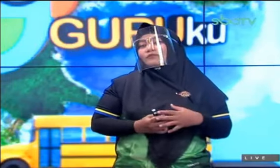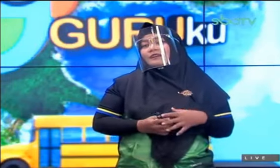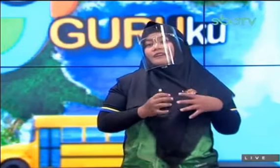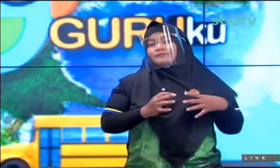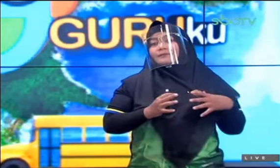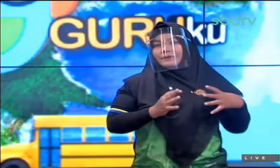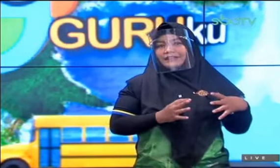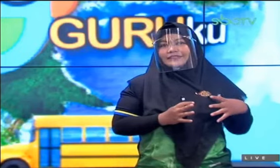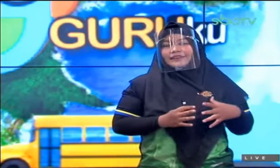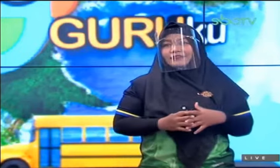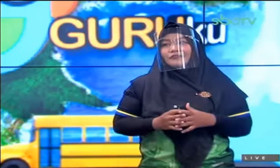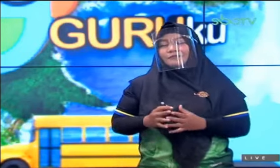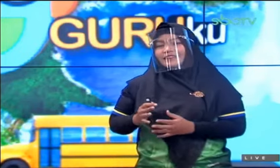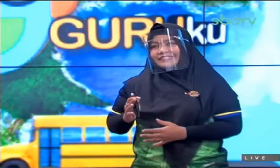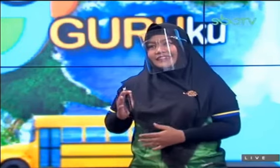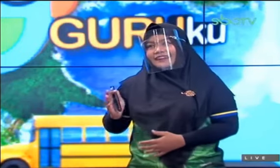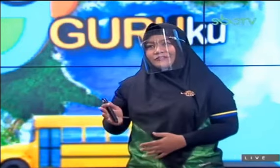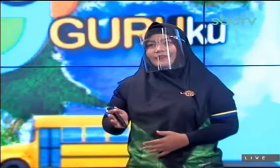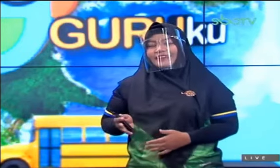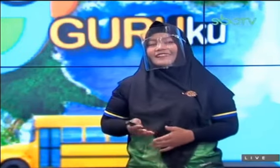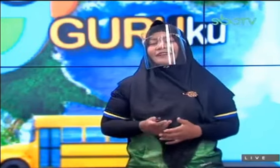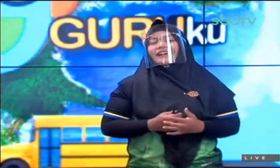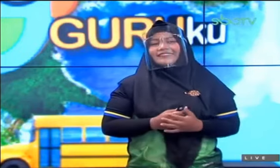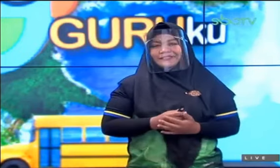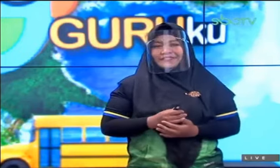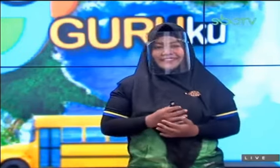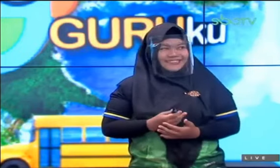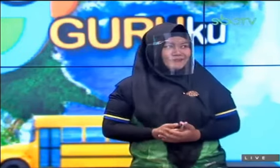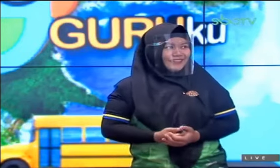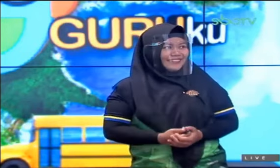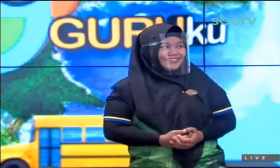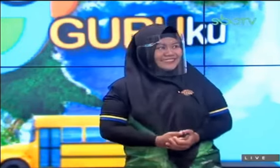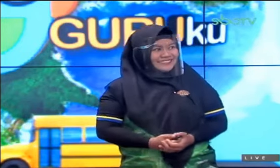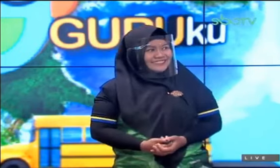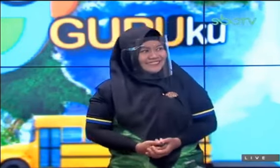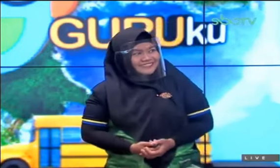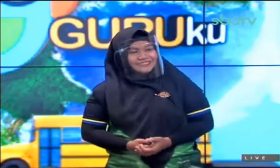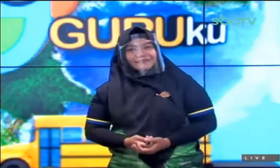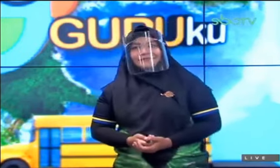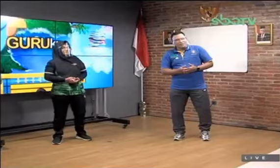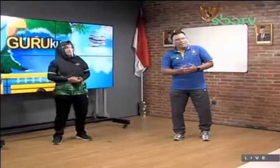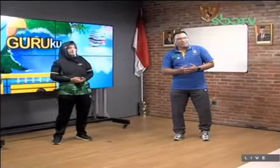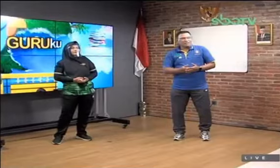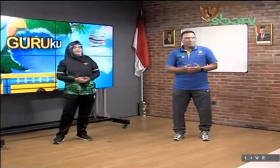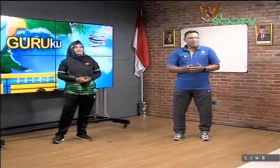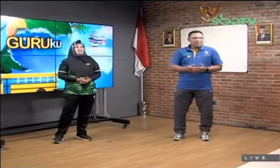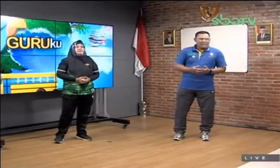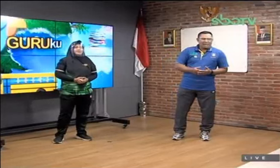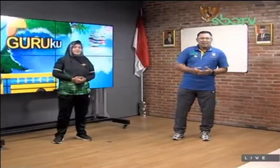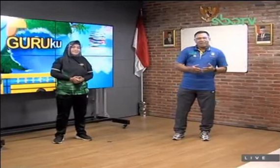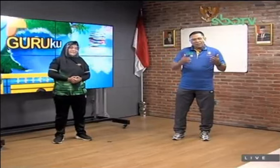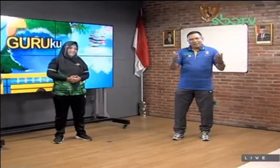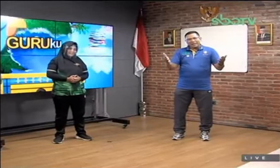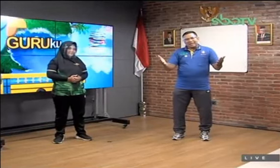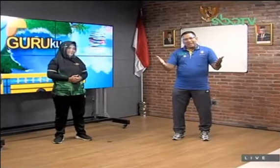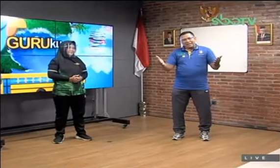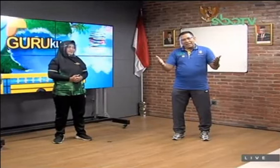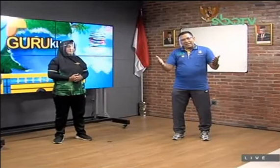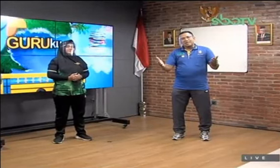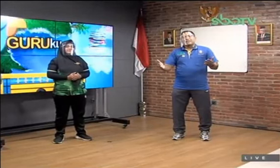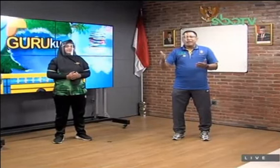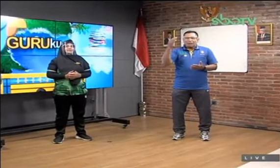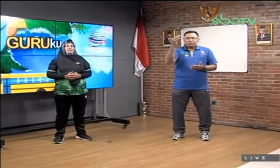mampu mempraktikkan kombinasi gerak dominan dalam aktivitas senam lantai. Ya. Baik. Nah, tahukah